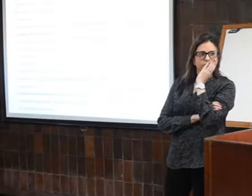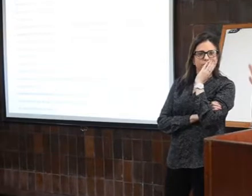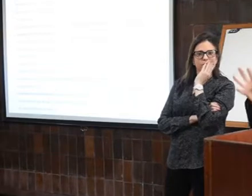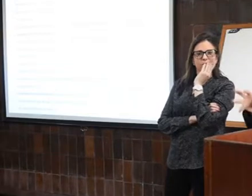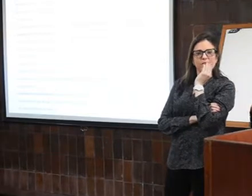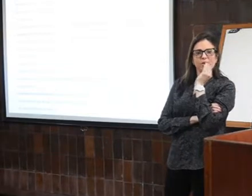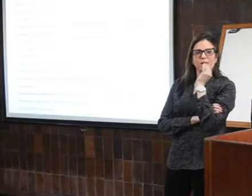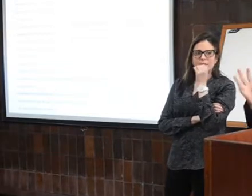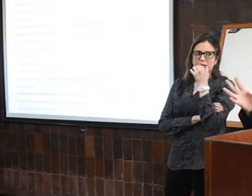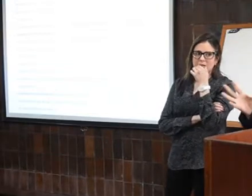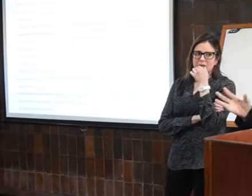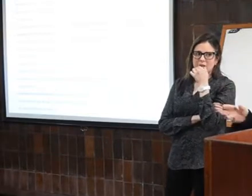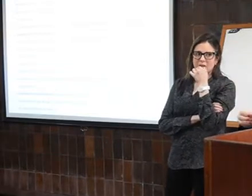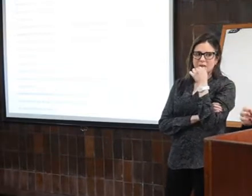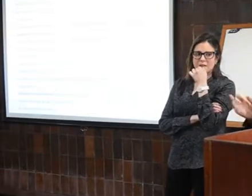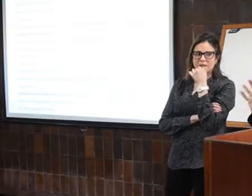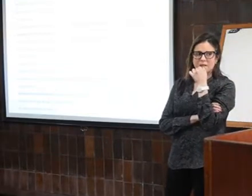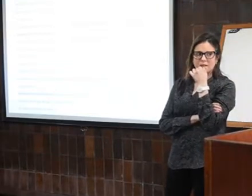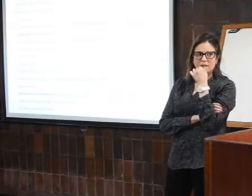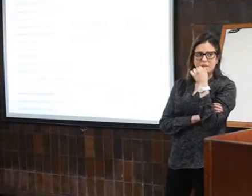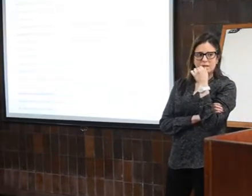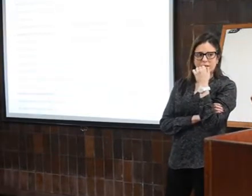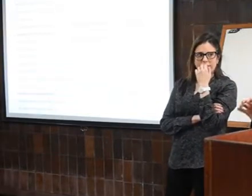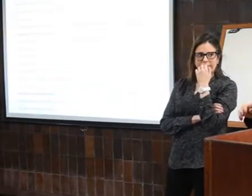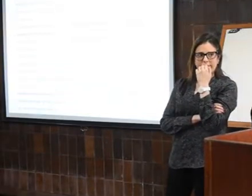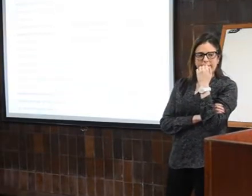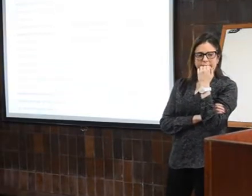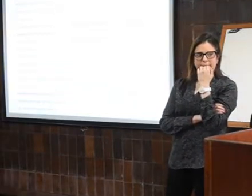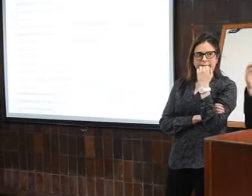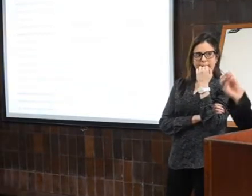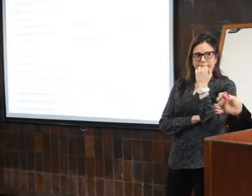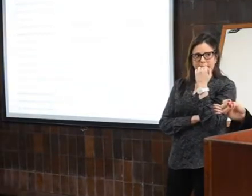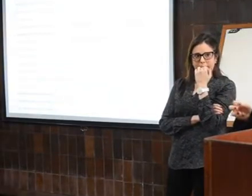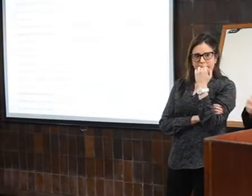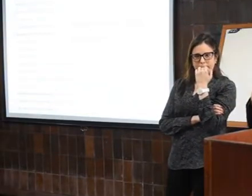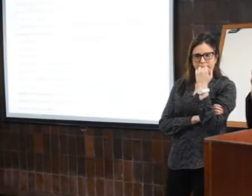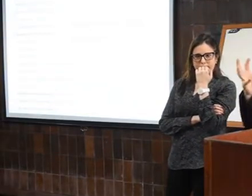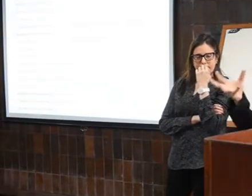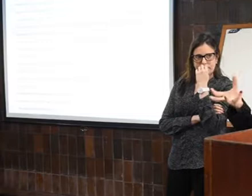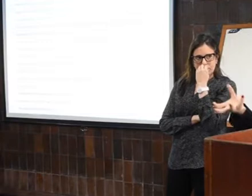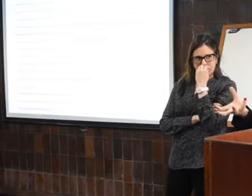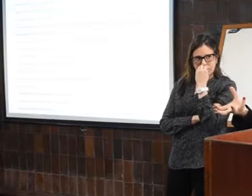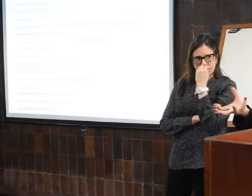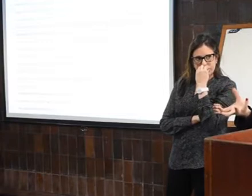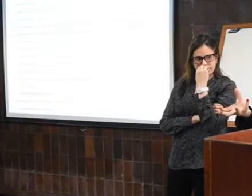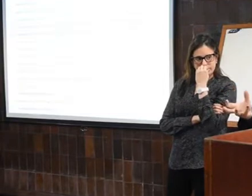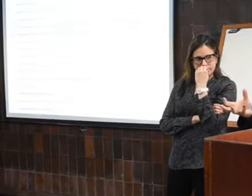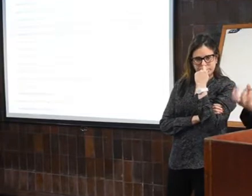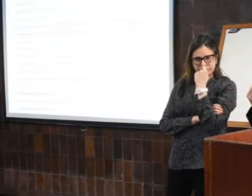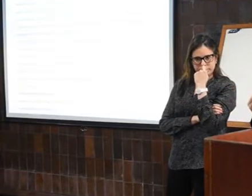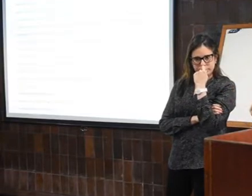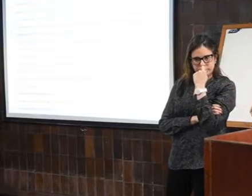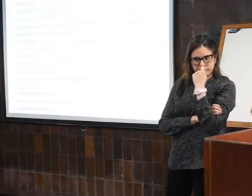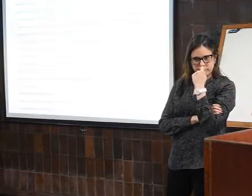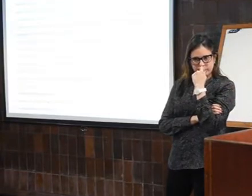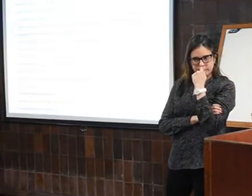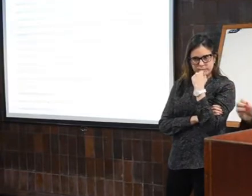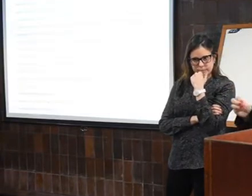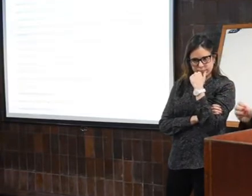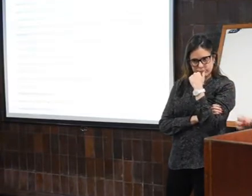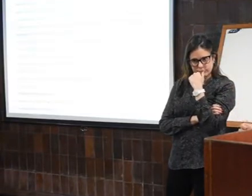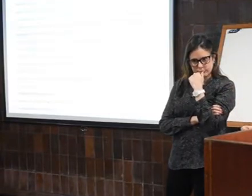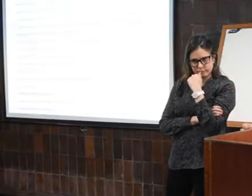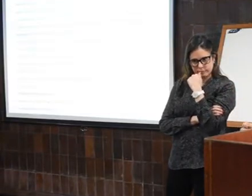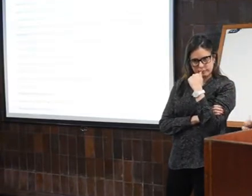hacerles como una ayuda memoria porque a mí me resulta que cuando razonó cuando entiendo los conceptos es mucho más fácil para mí